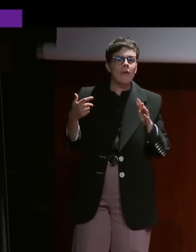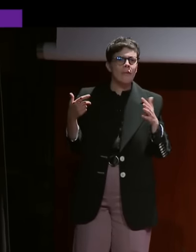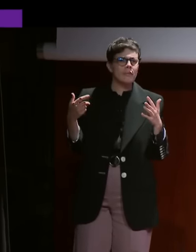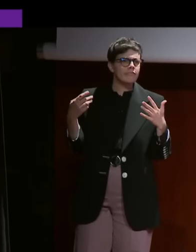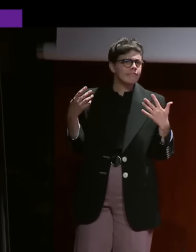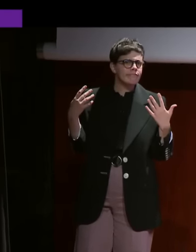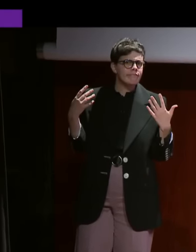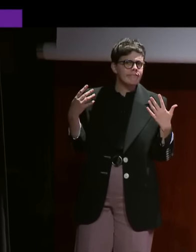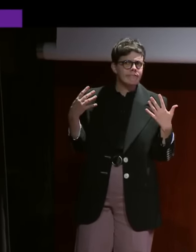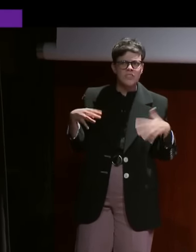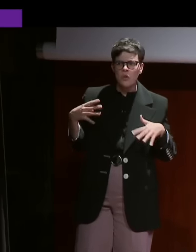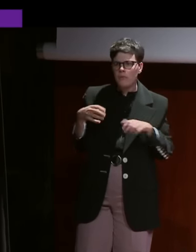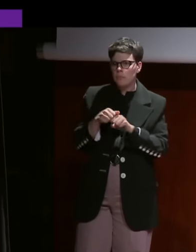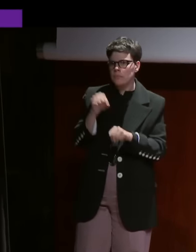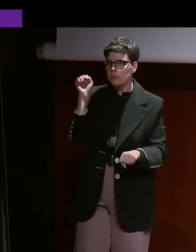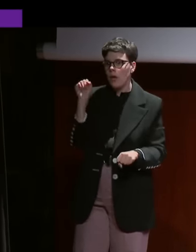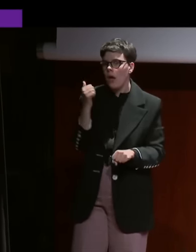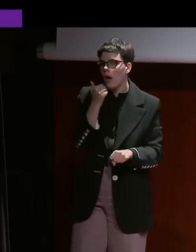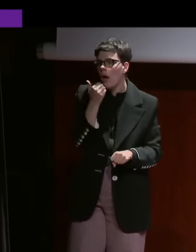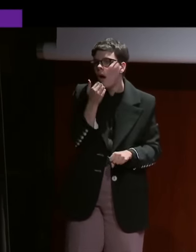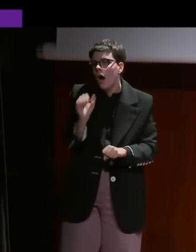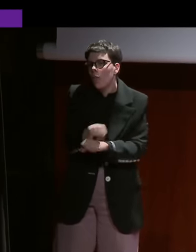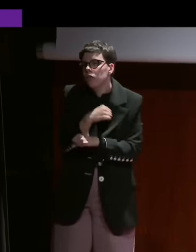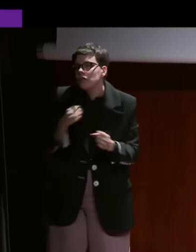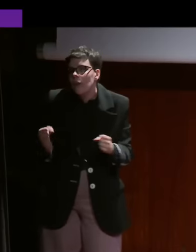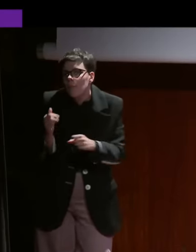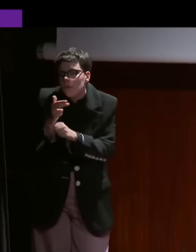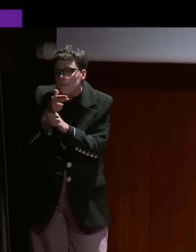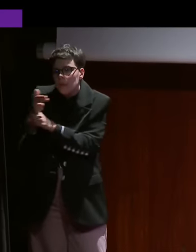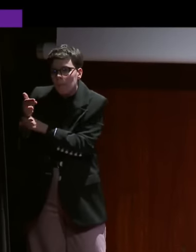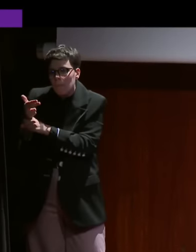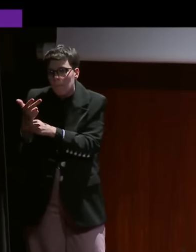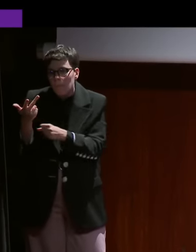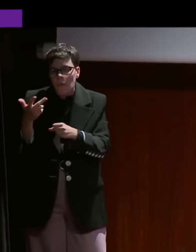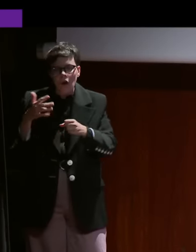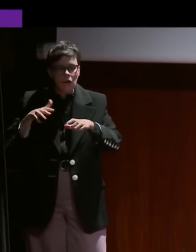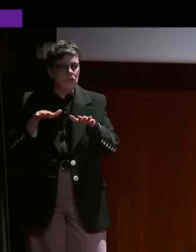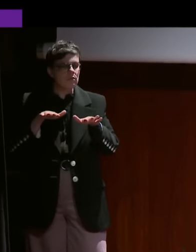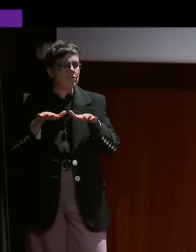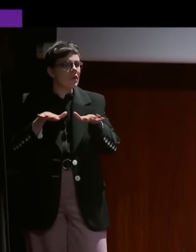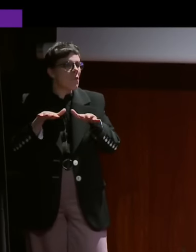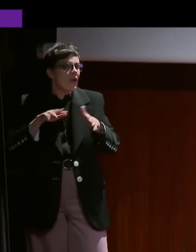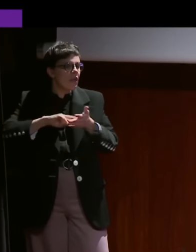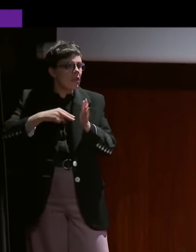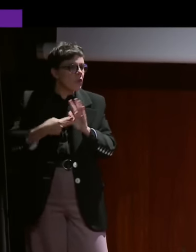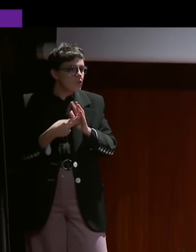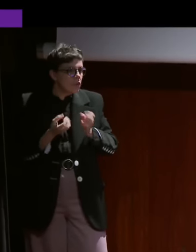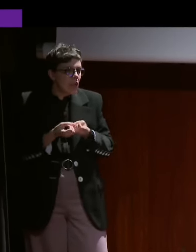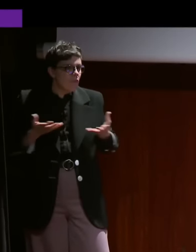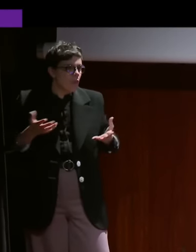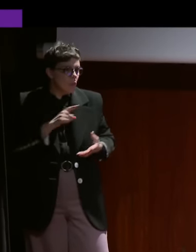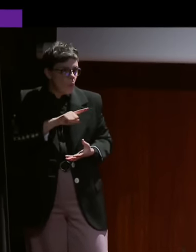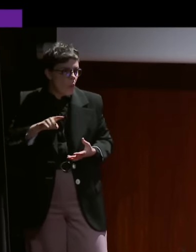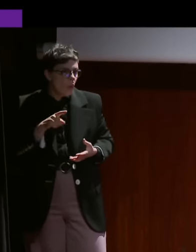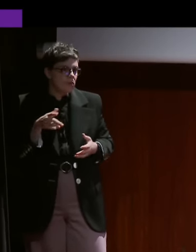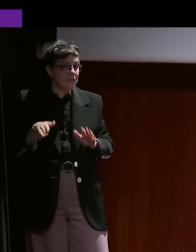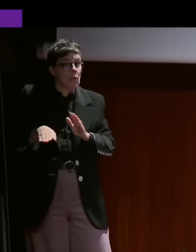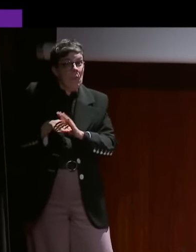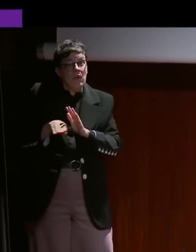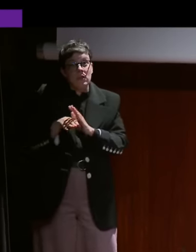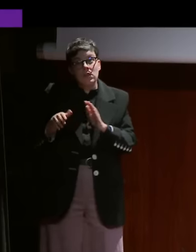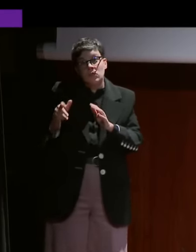quels pourraient être ses signes, son expression en langue des signes. Alors, bien sûr, au XIXe siècle, c'était impossible, il n'y avait aucun